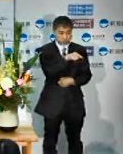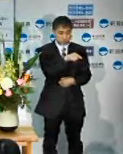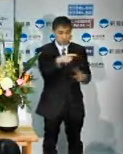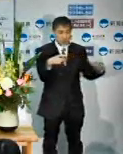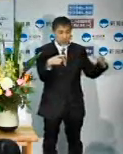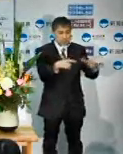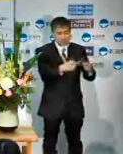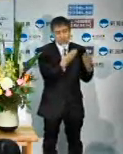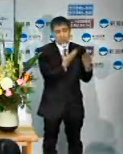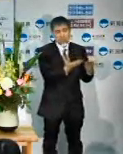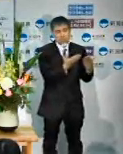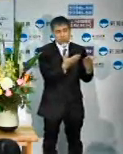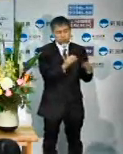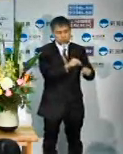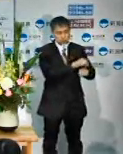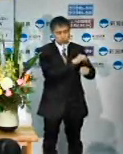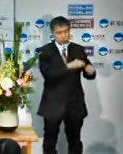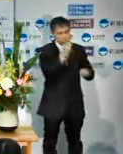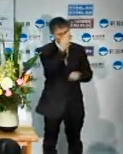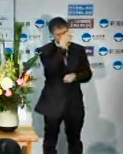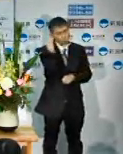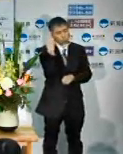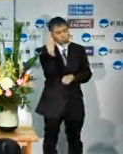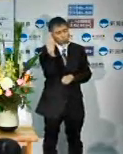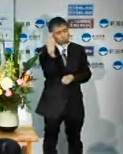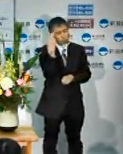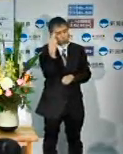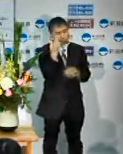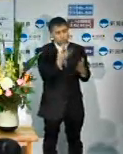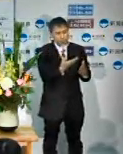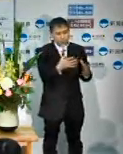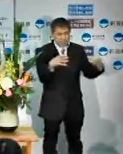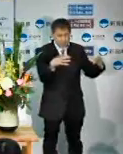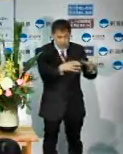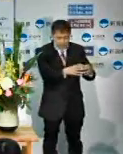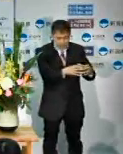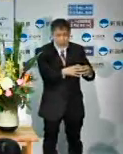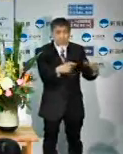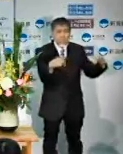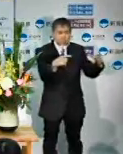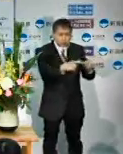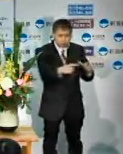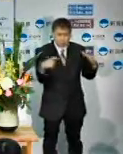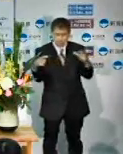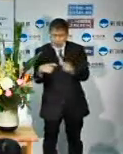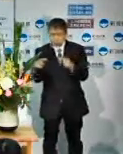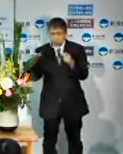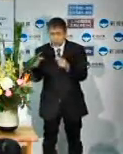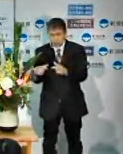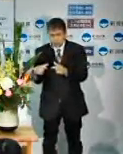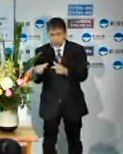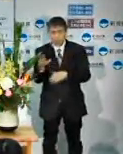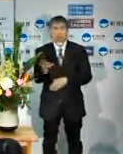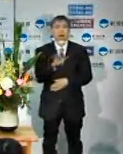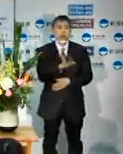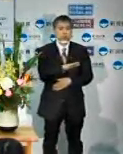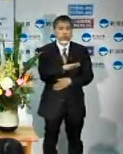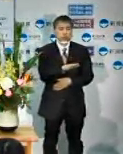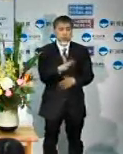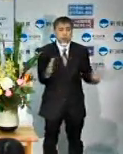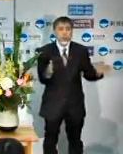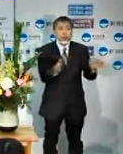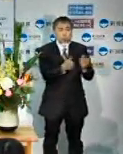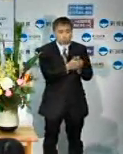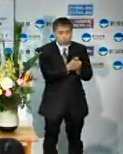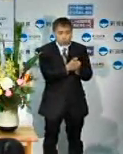校、特に高校でですね、小規模校は随分できてきています。で、統廃合の議論が起きるんですけれども、